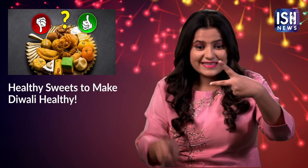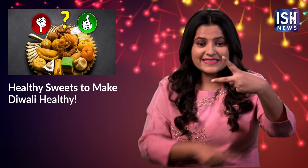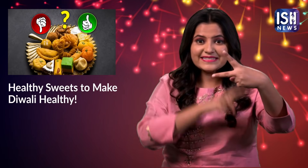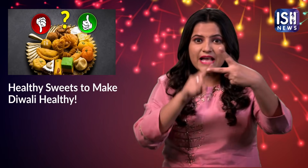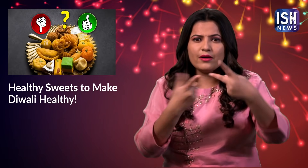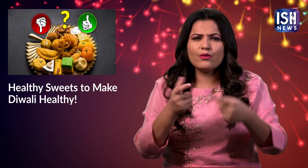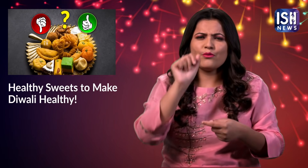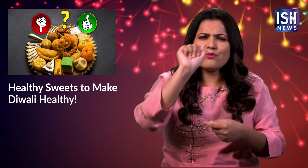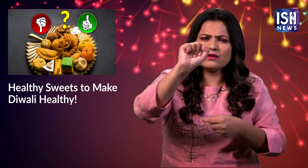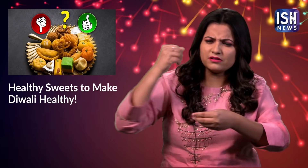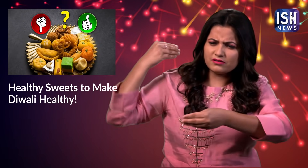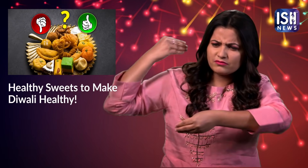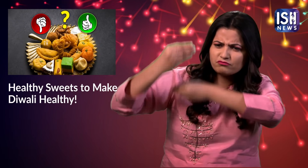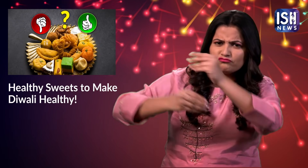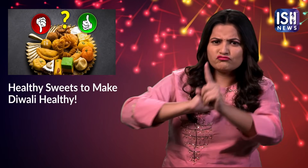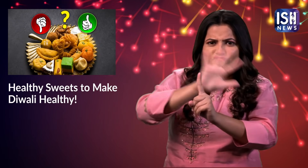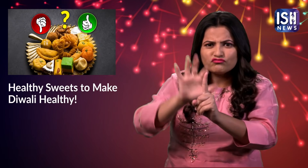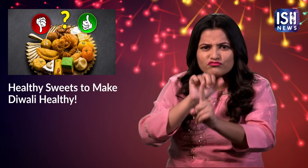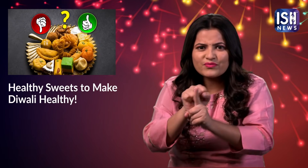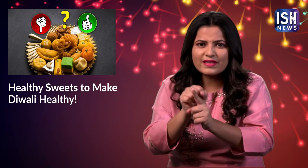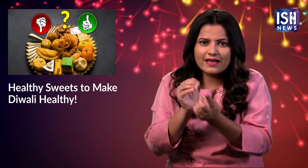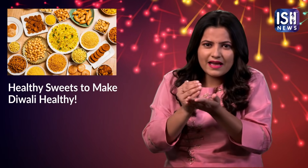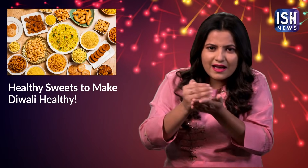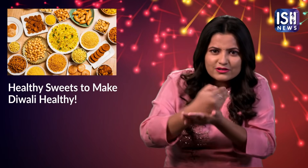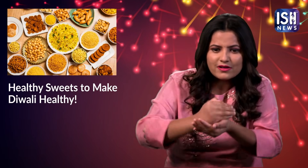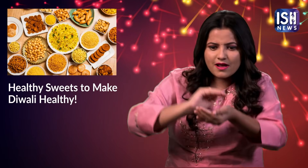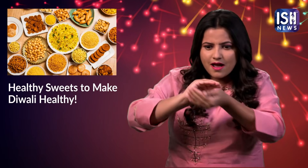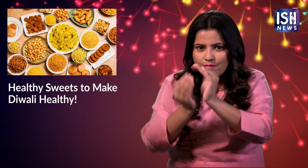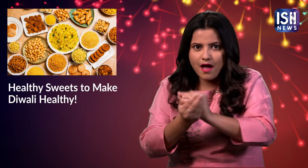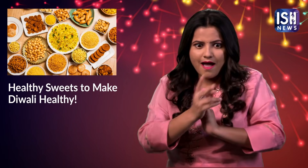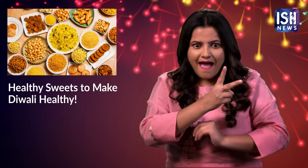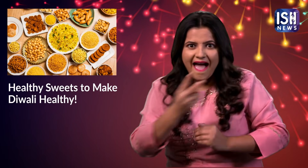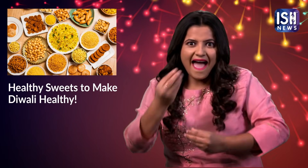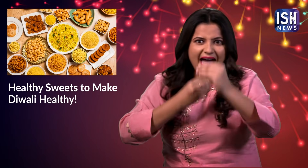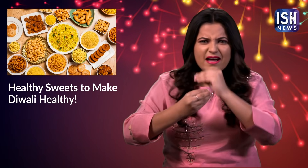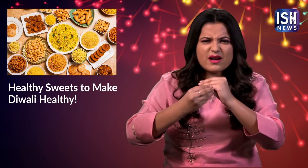अब पारंपरिक मिठाईयों को अलग-अलग तरीके से बनाने की कोशिश कर सकते हैं